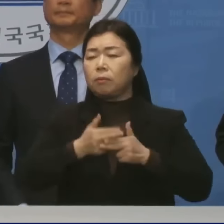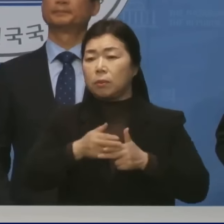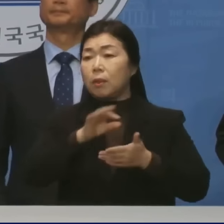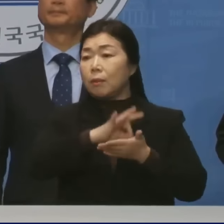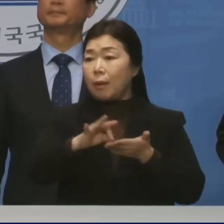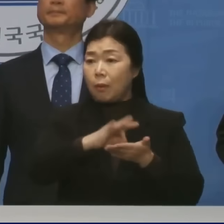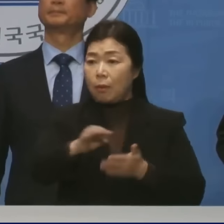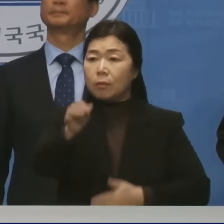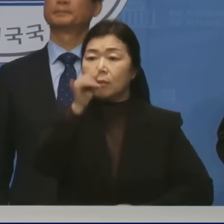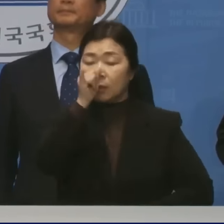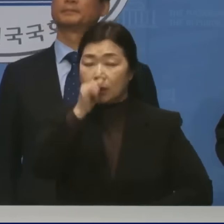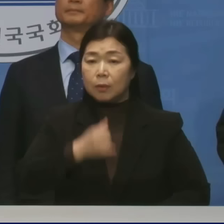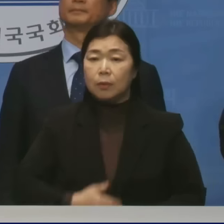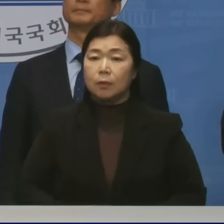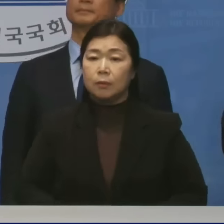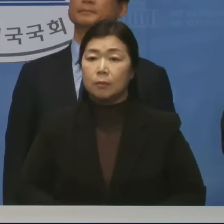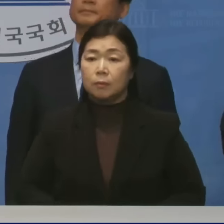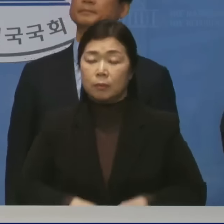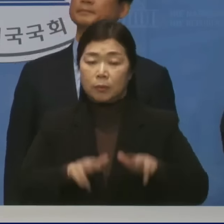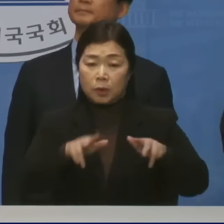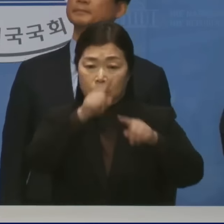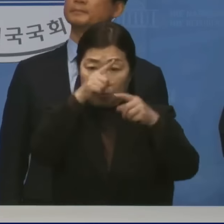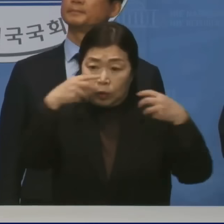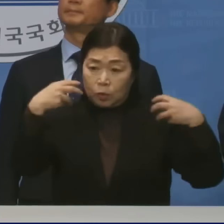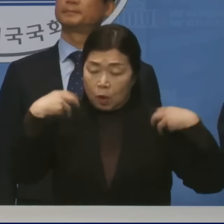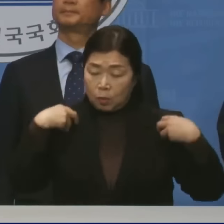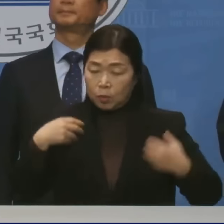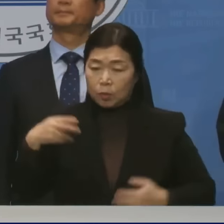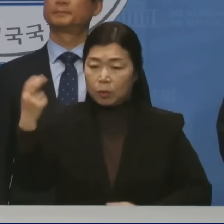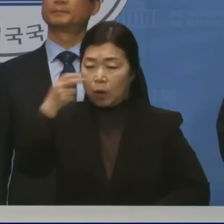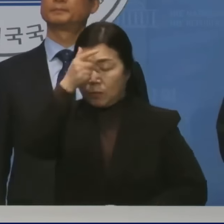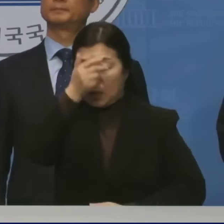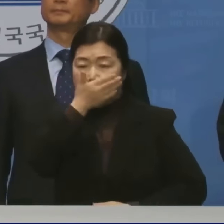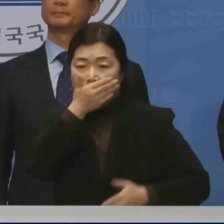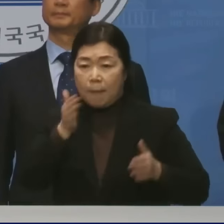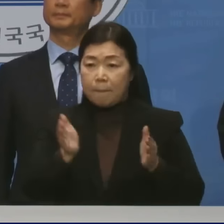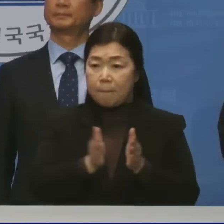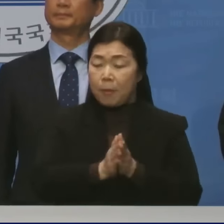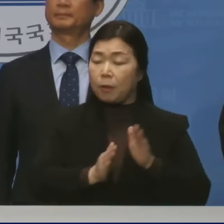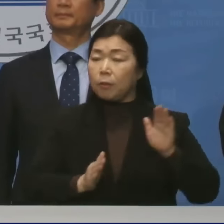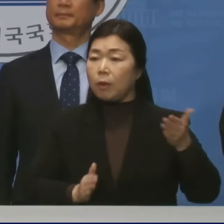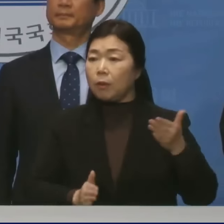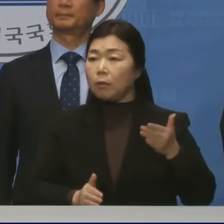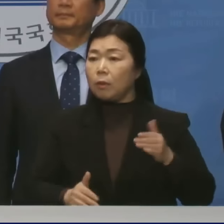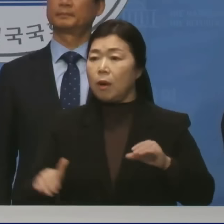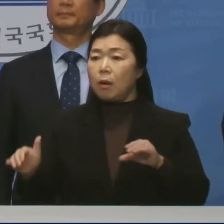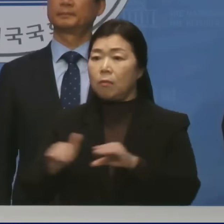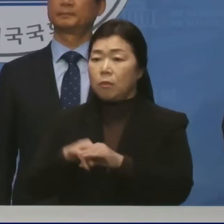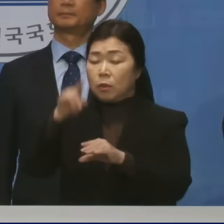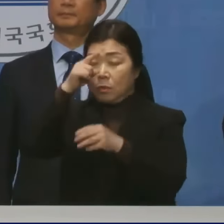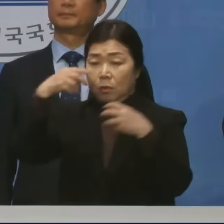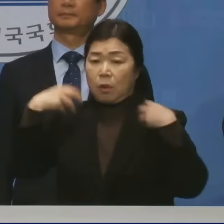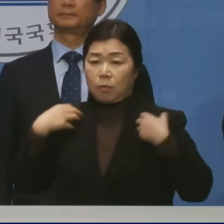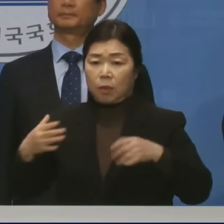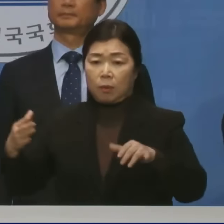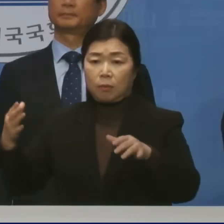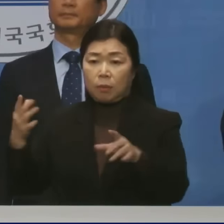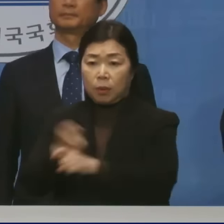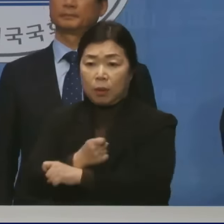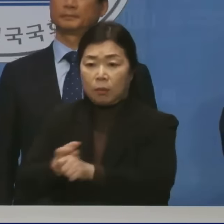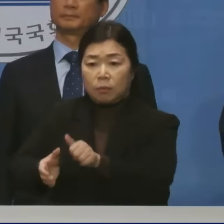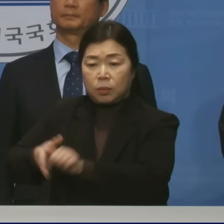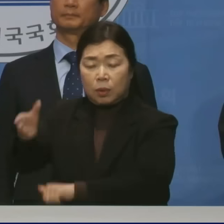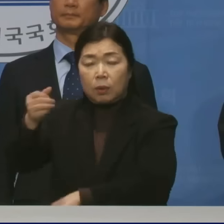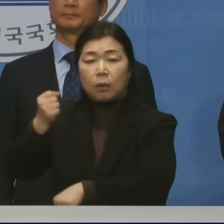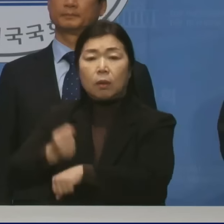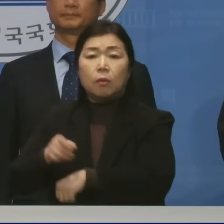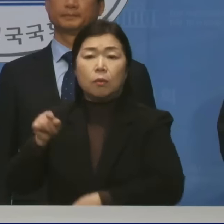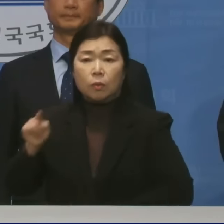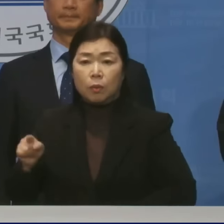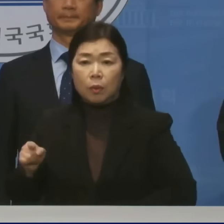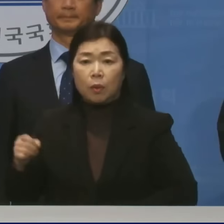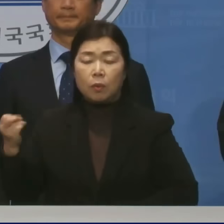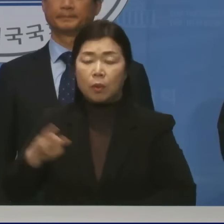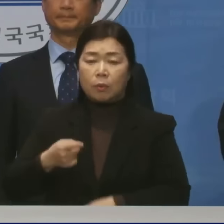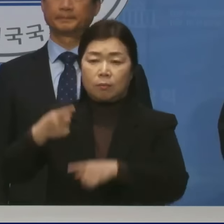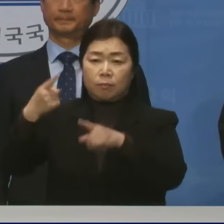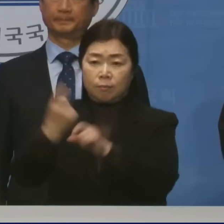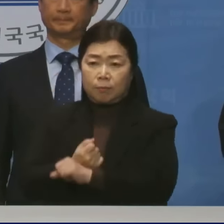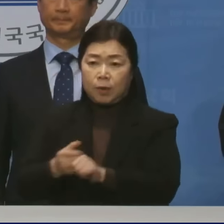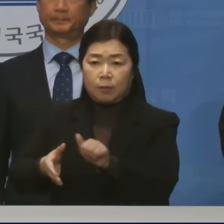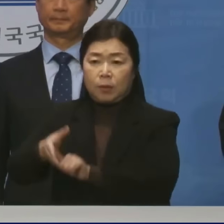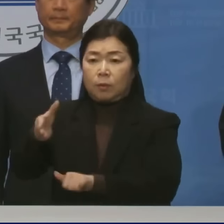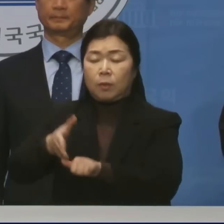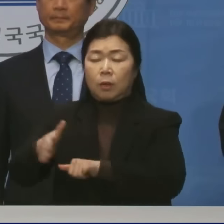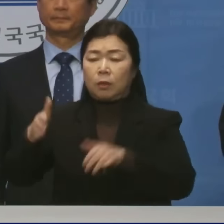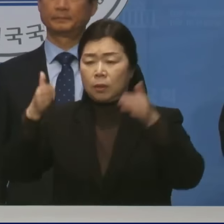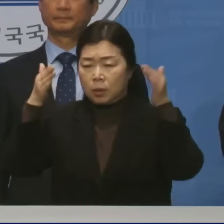검찰이 한몸이 되어 전 정부에 대한 보복 수사와 정적 제거를 위한 표적 수사에 여념이